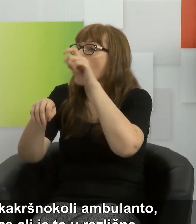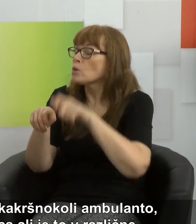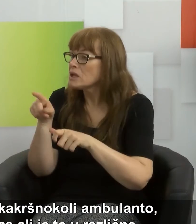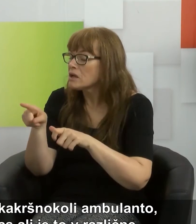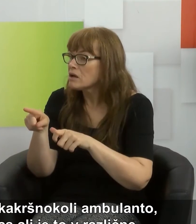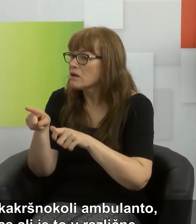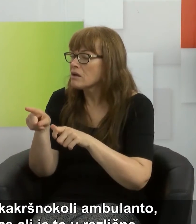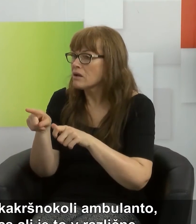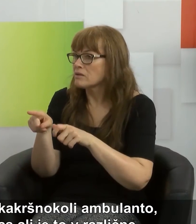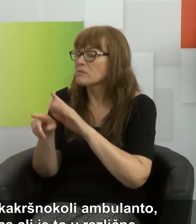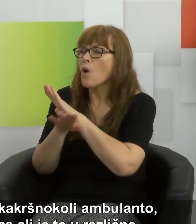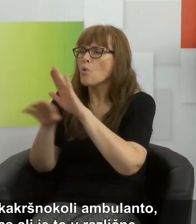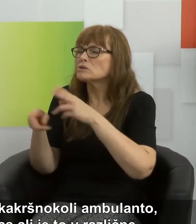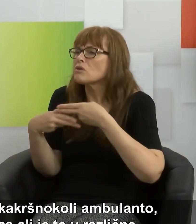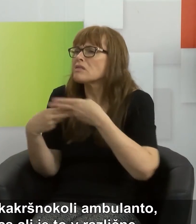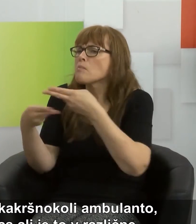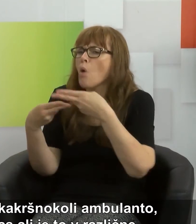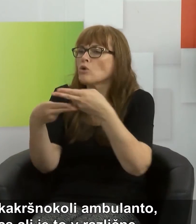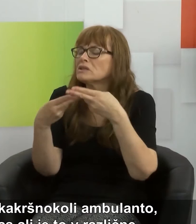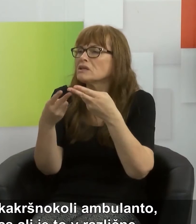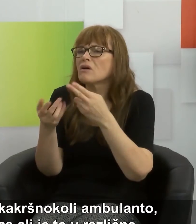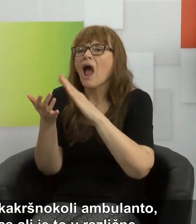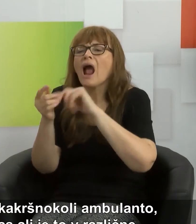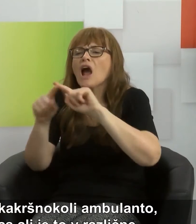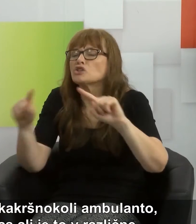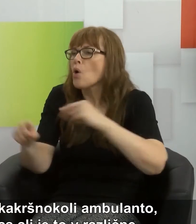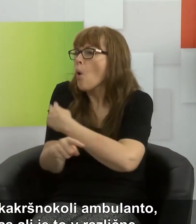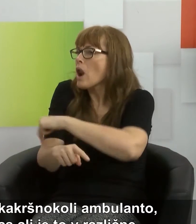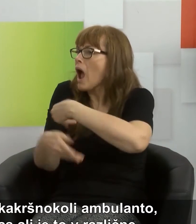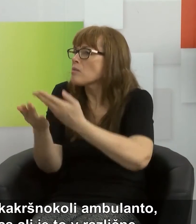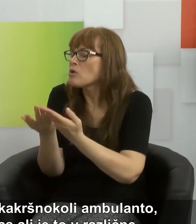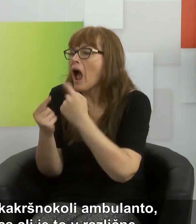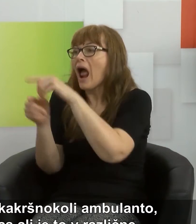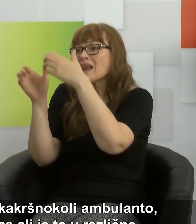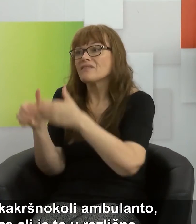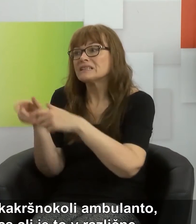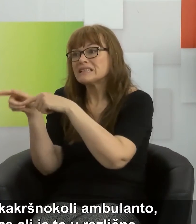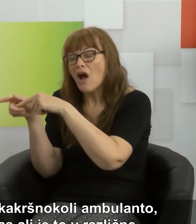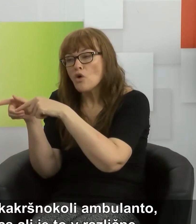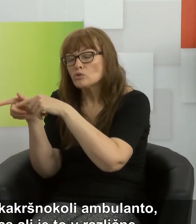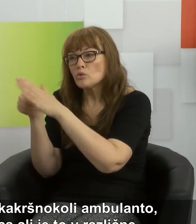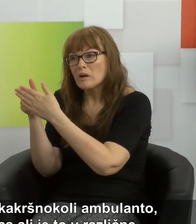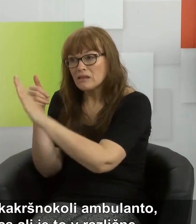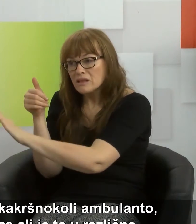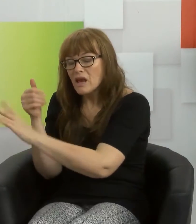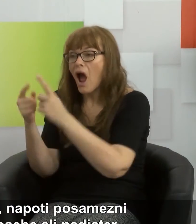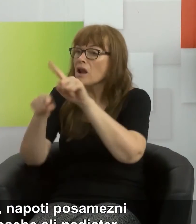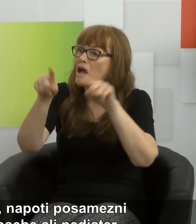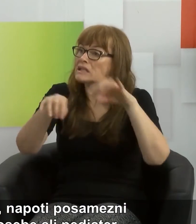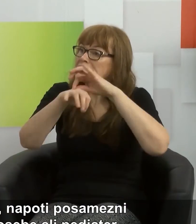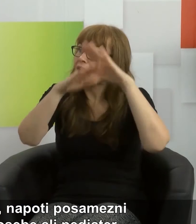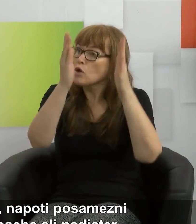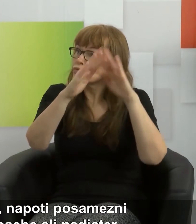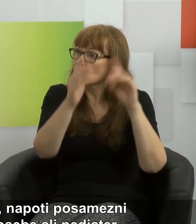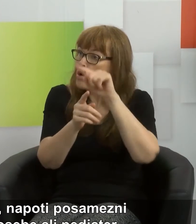pravi, vso napotitev v kakršnokoli ambulanto, ali je to v zavodu pri nas, ali je to v različne